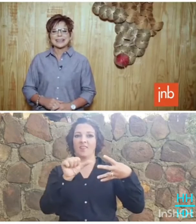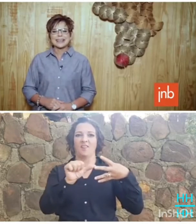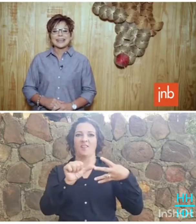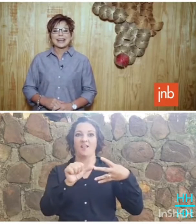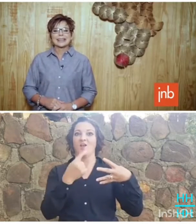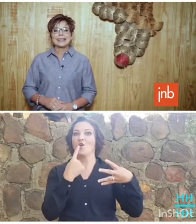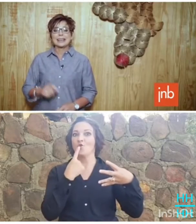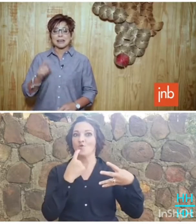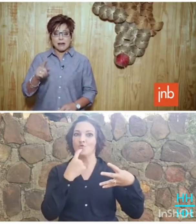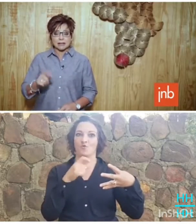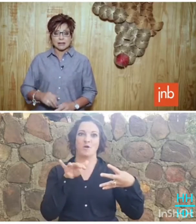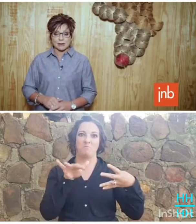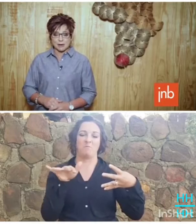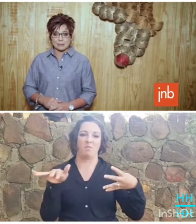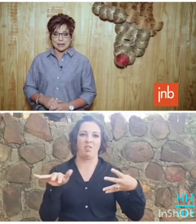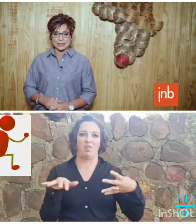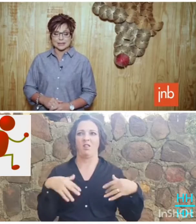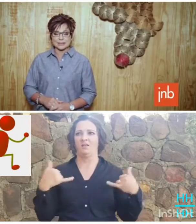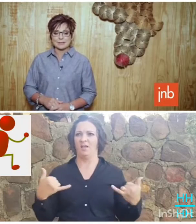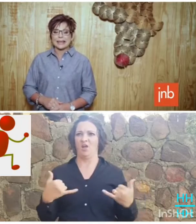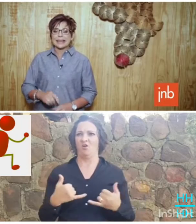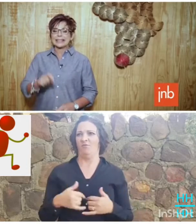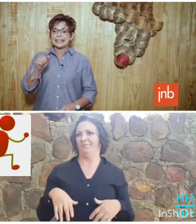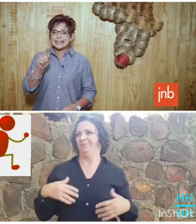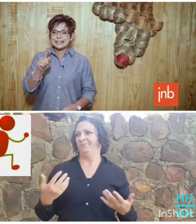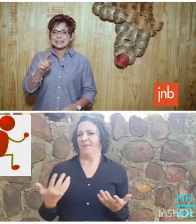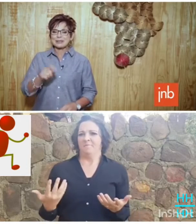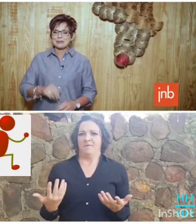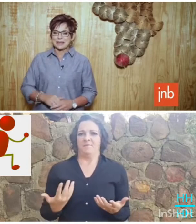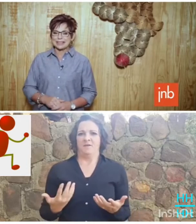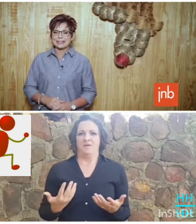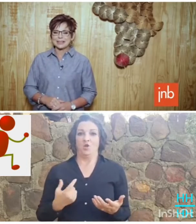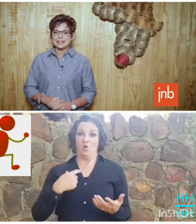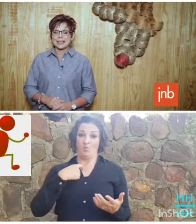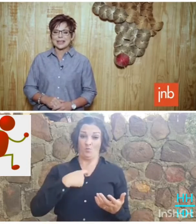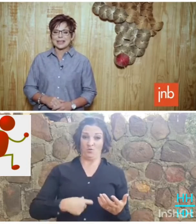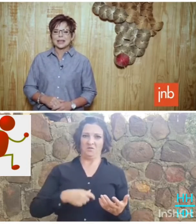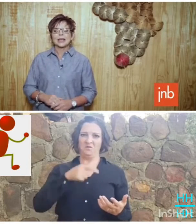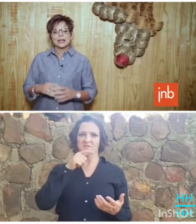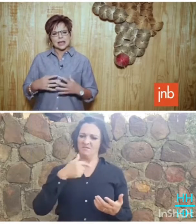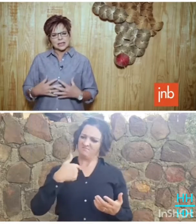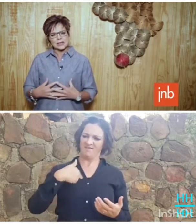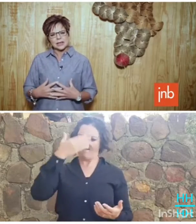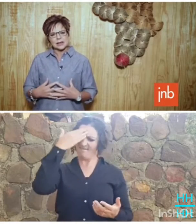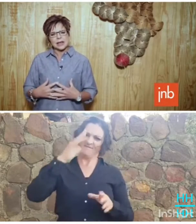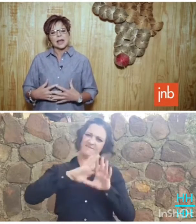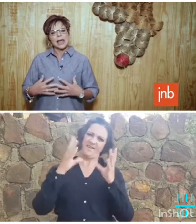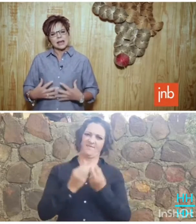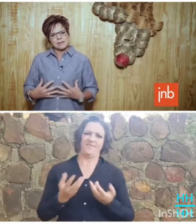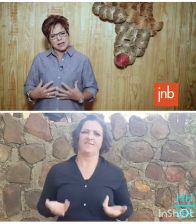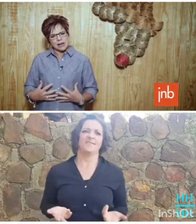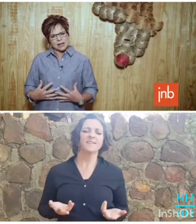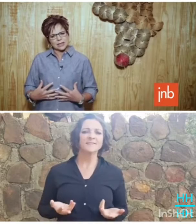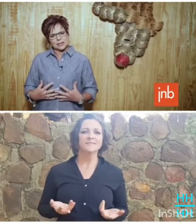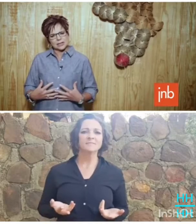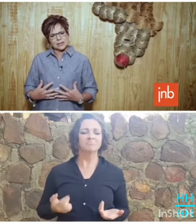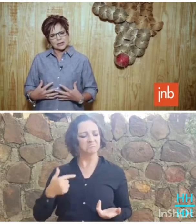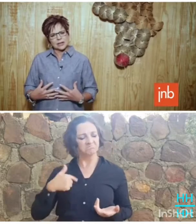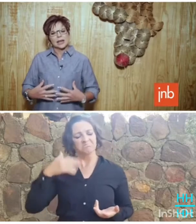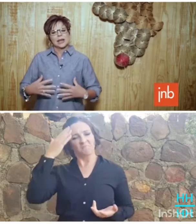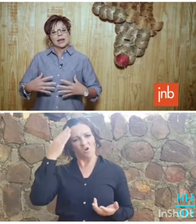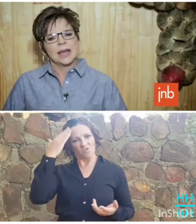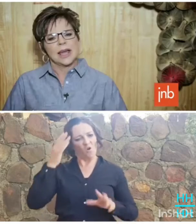natuurlijk die krachtige roe mense. Dit is nou die mense wat sê, luister jy, ek weet alles.